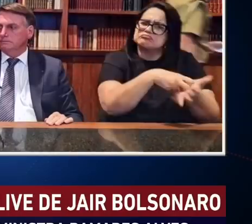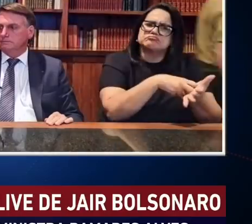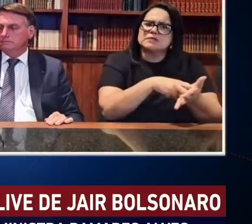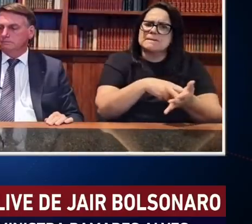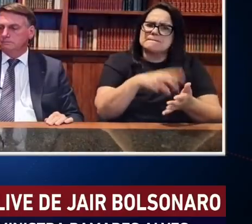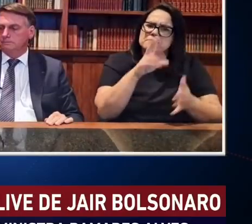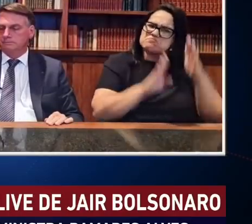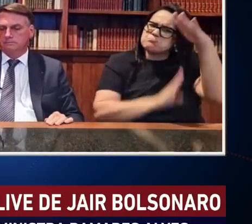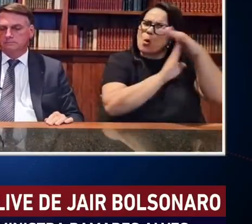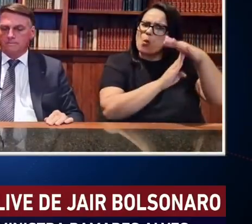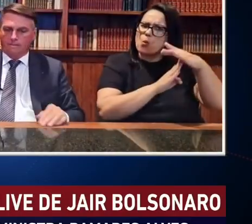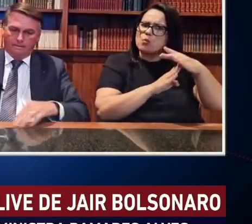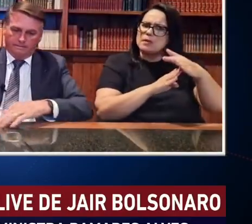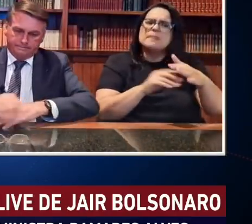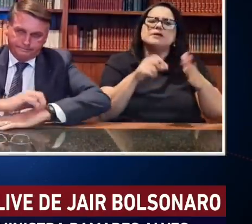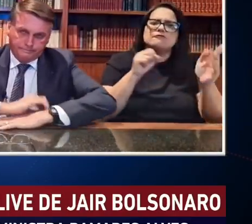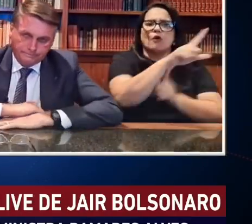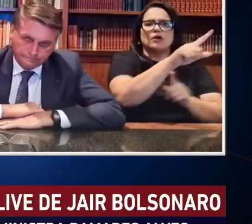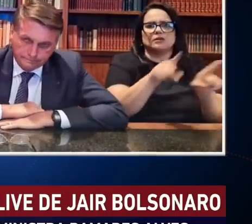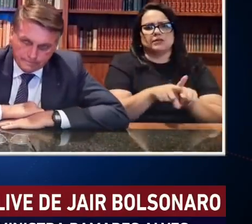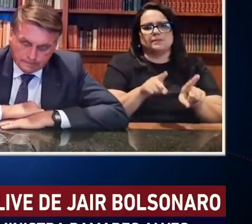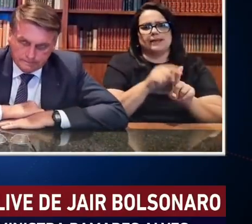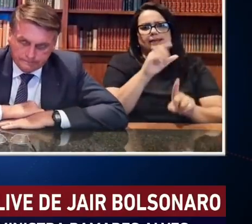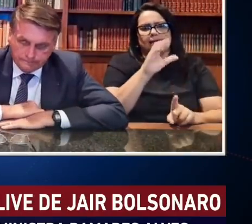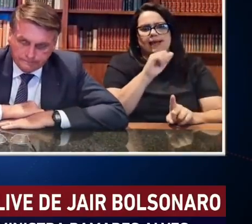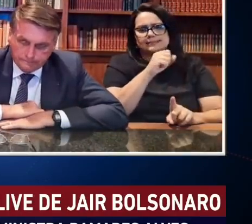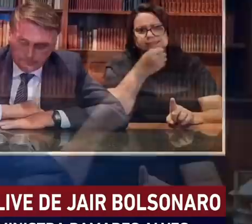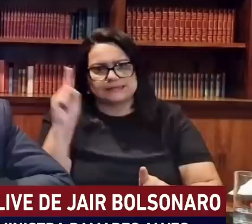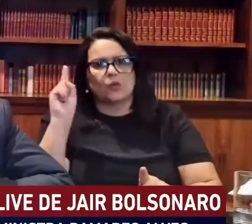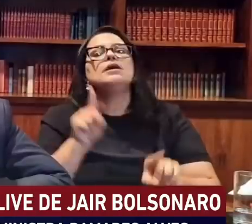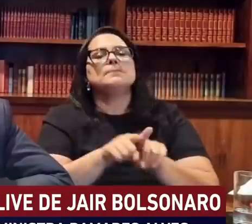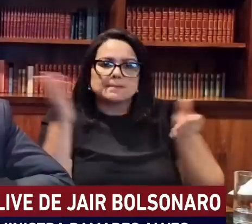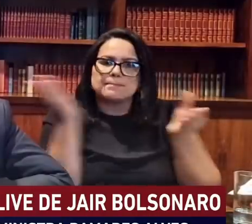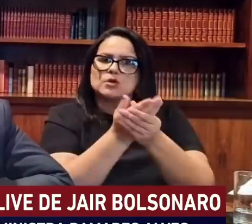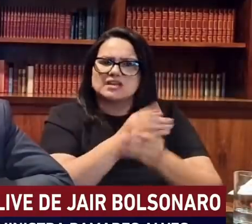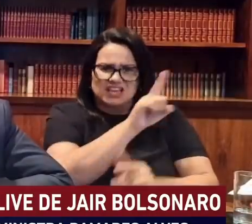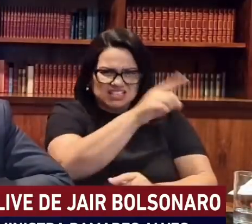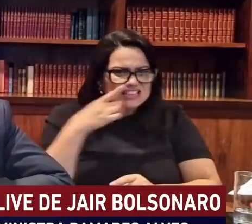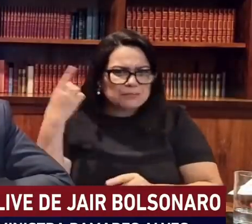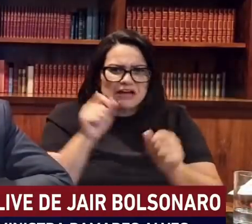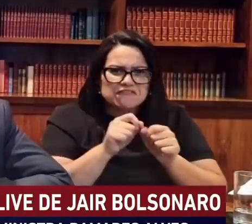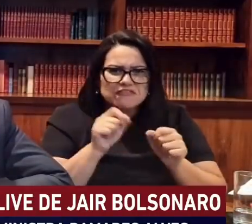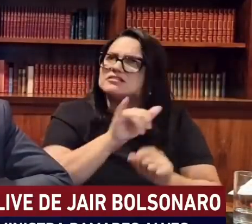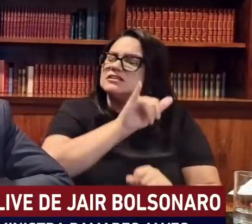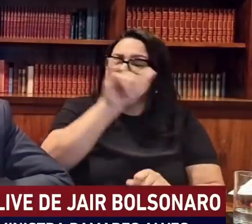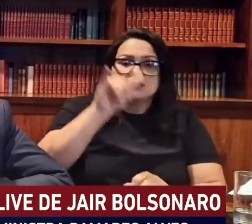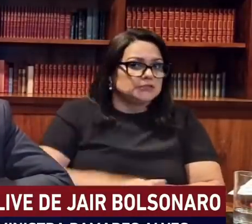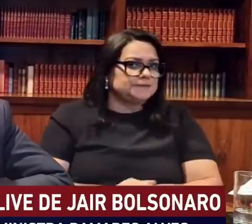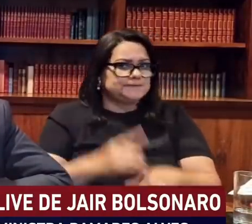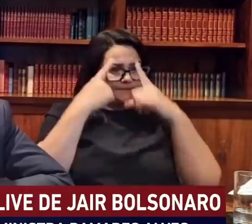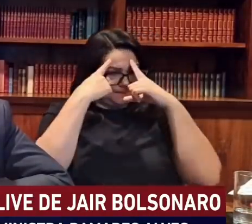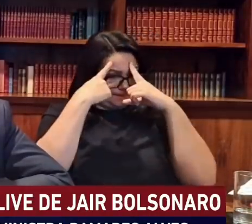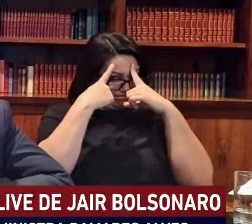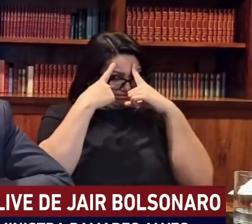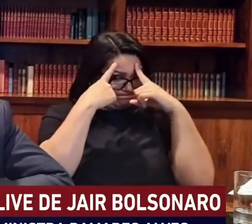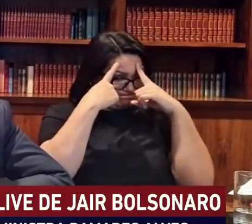E ele vai ter que continuar respondendo processos também. O que esse deputado fez foi a maior violência